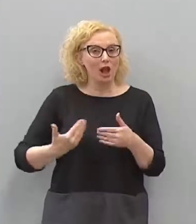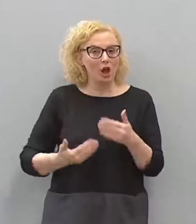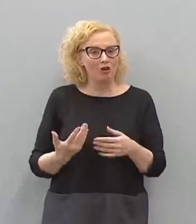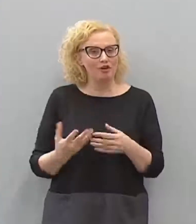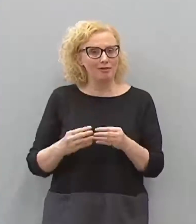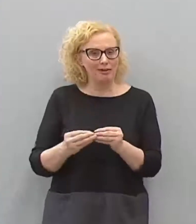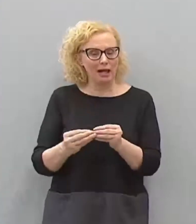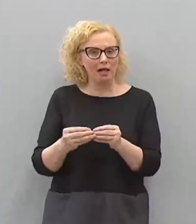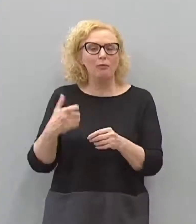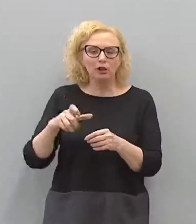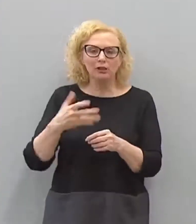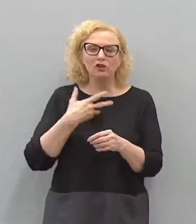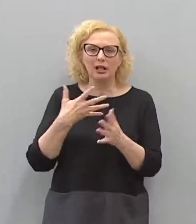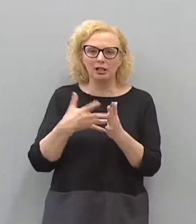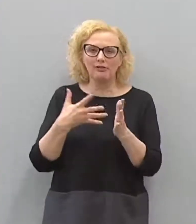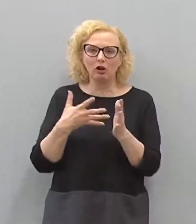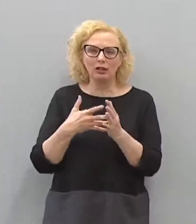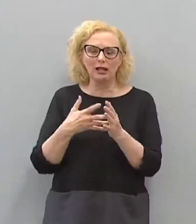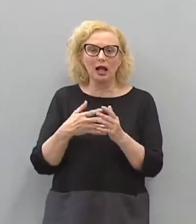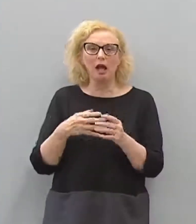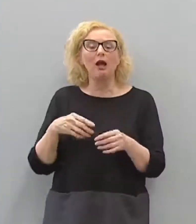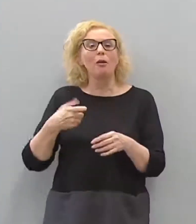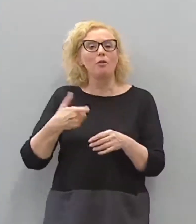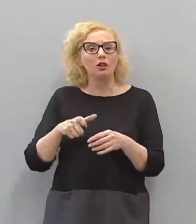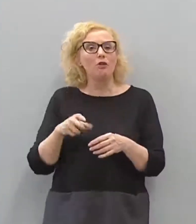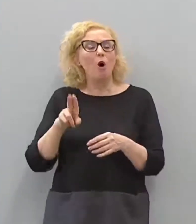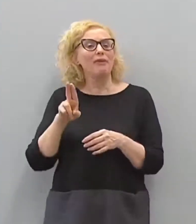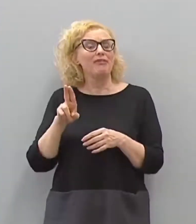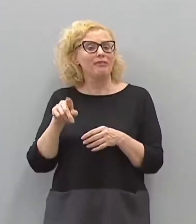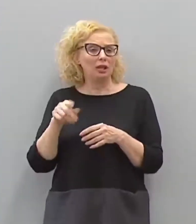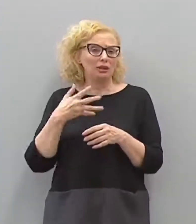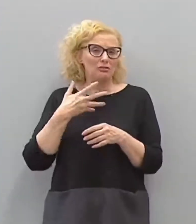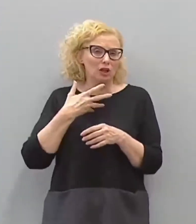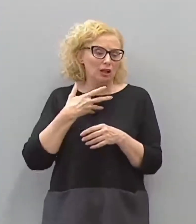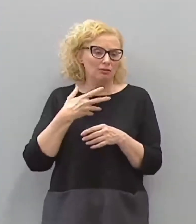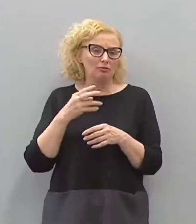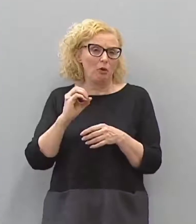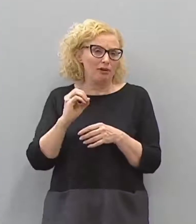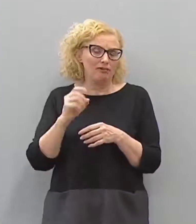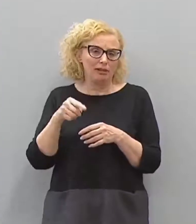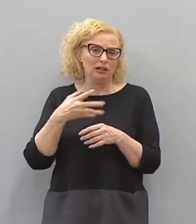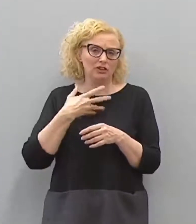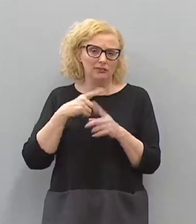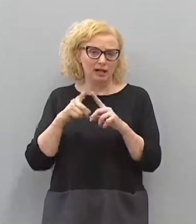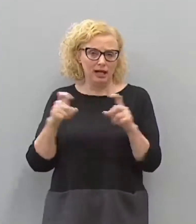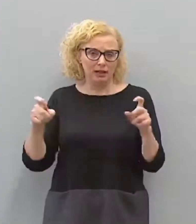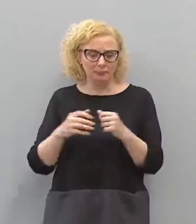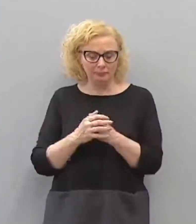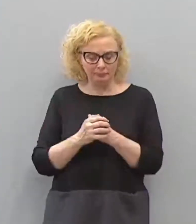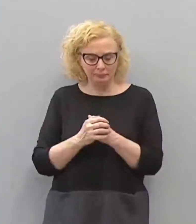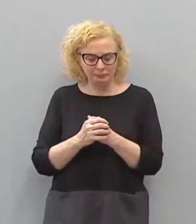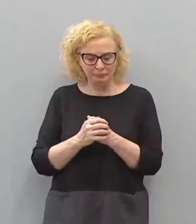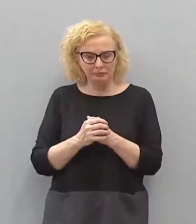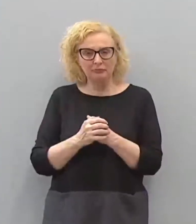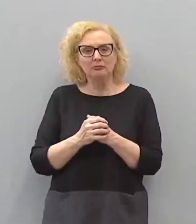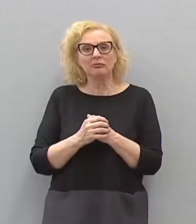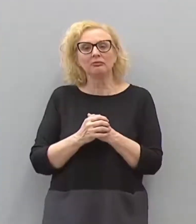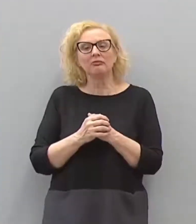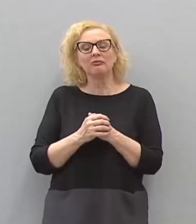che open fiber a non solo in trentino ma su vari territori nazionali quindi abbiamo fatto una ricognizione